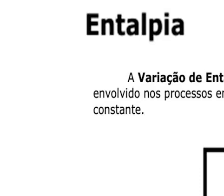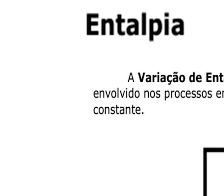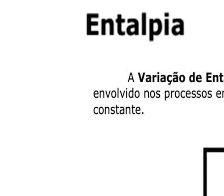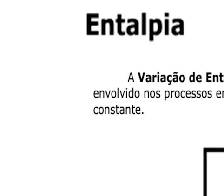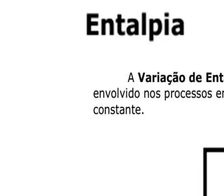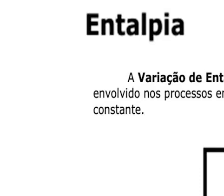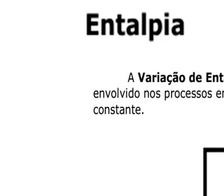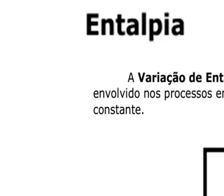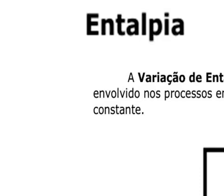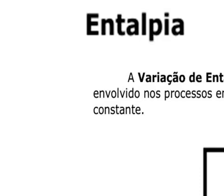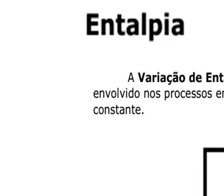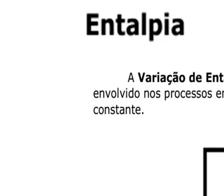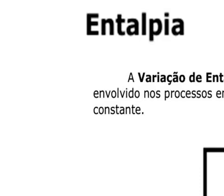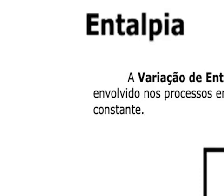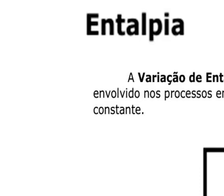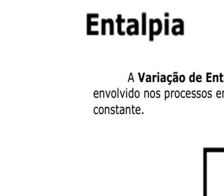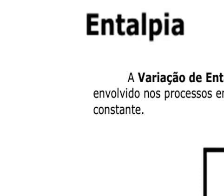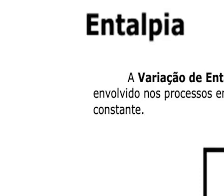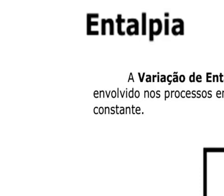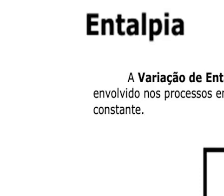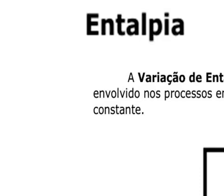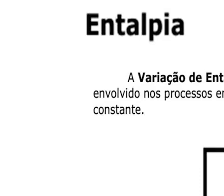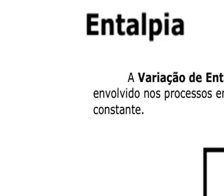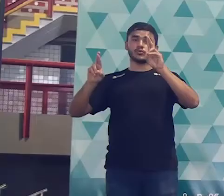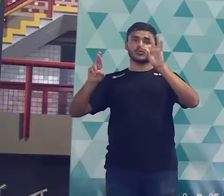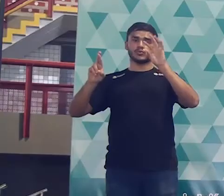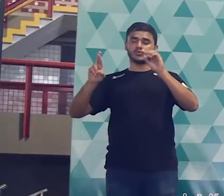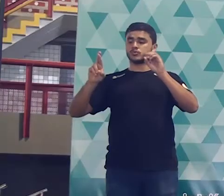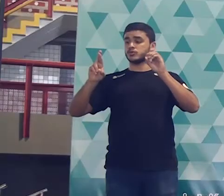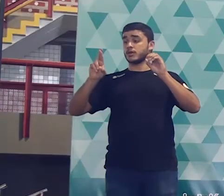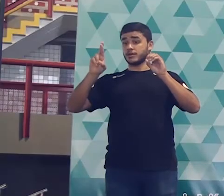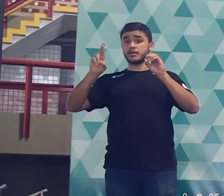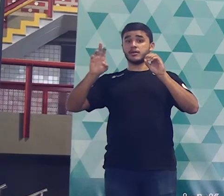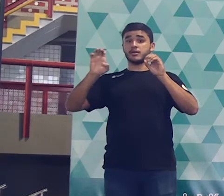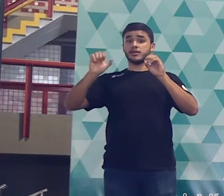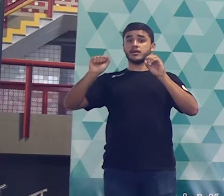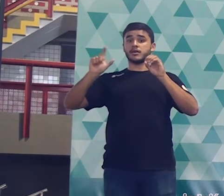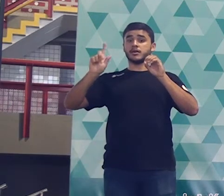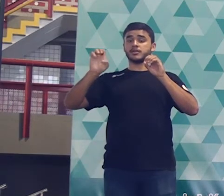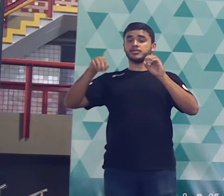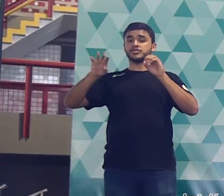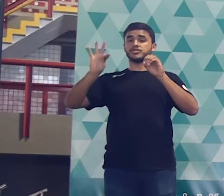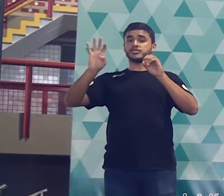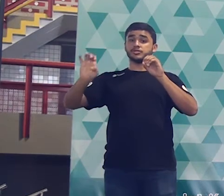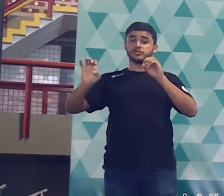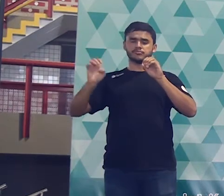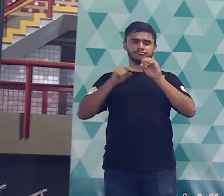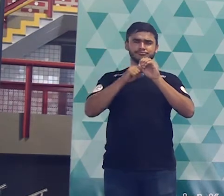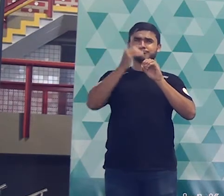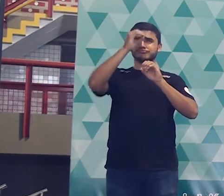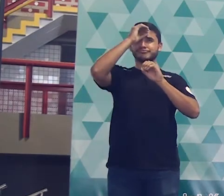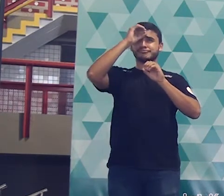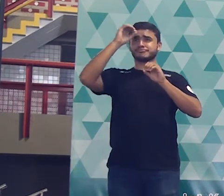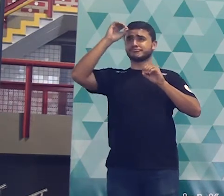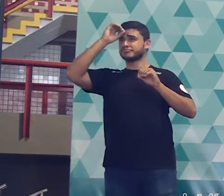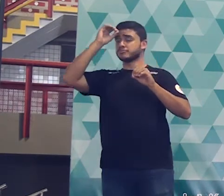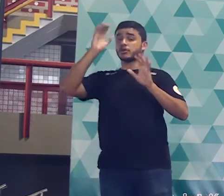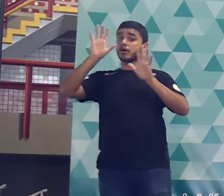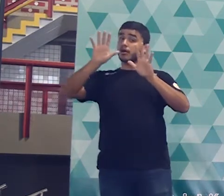do reagente. Ó, Levi, mas eu não sei quem é produto e não sei quem é reagente. Lógico que tu sabe. Quer ver como tu